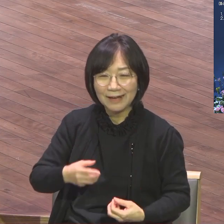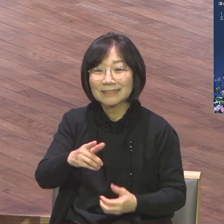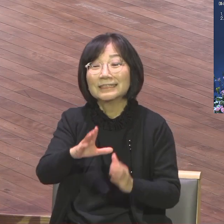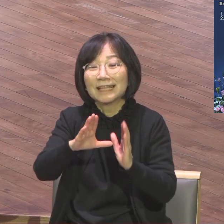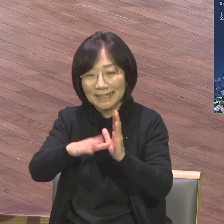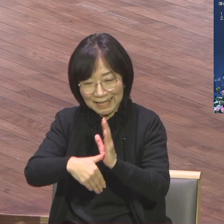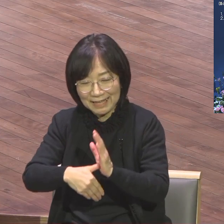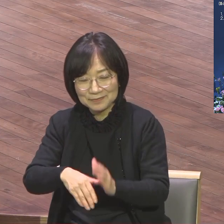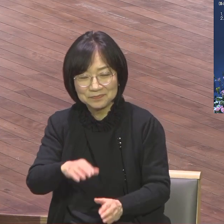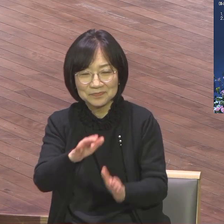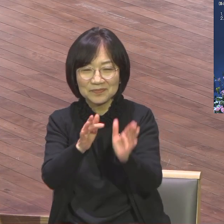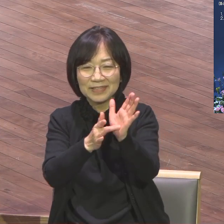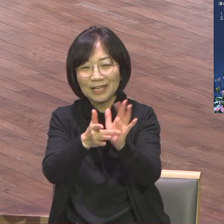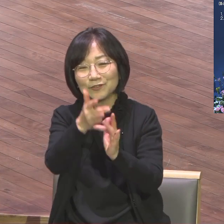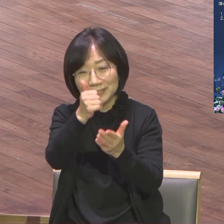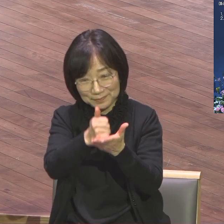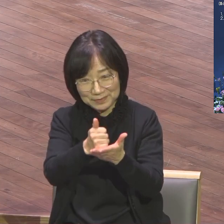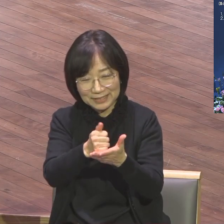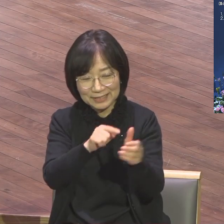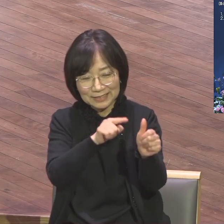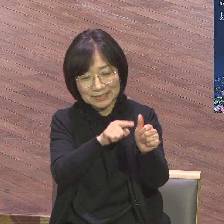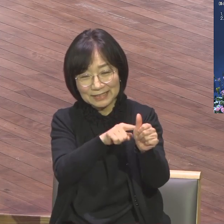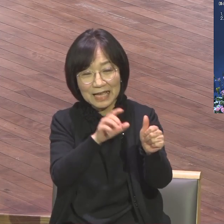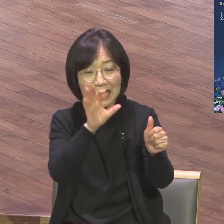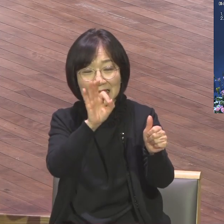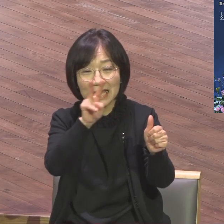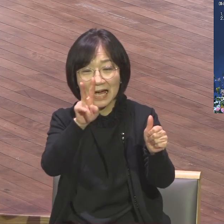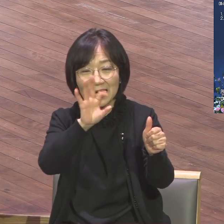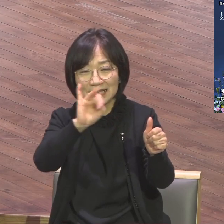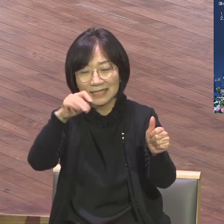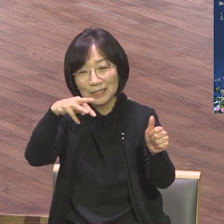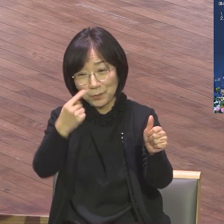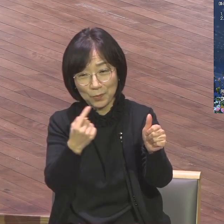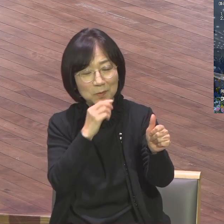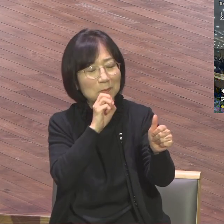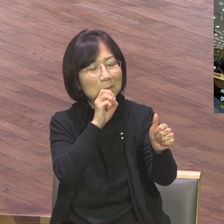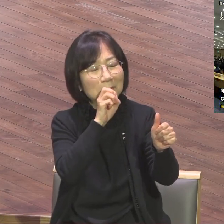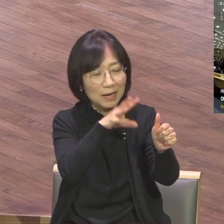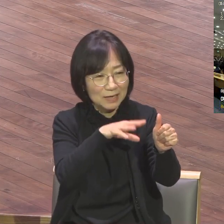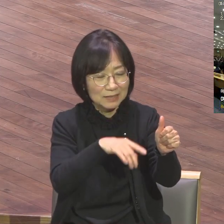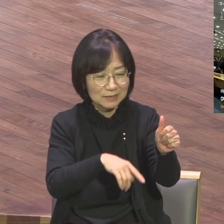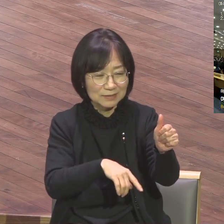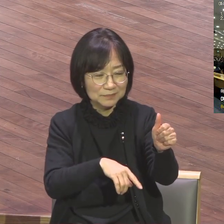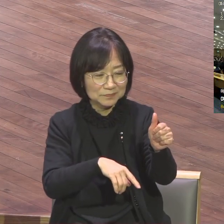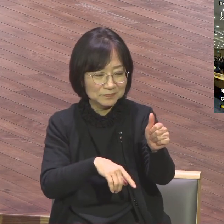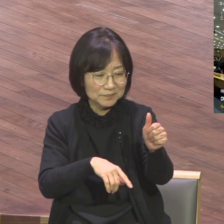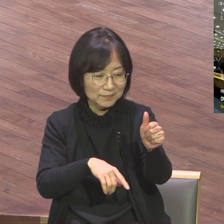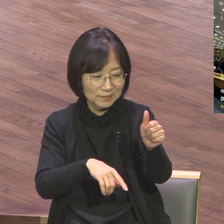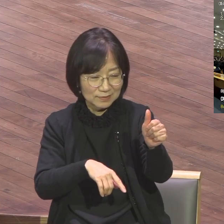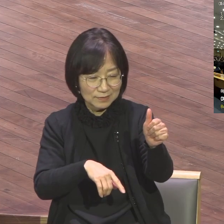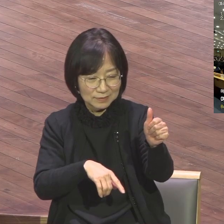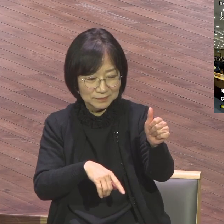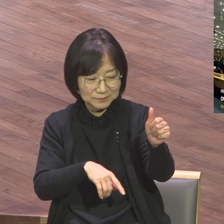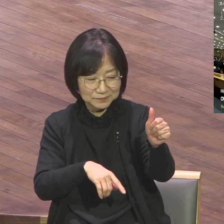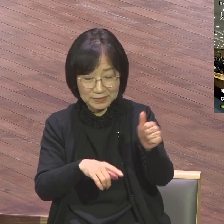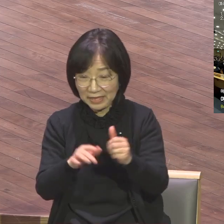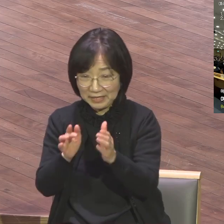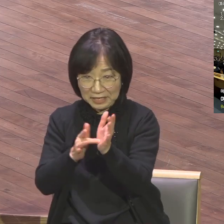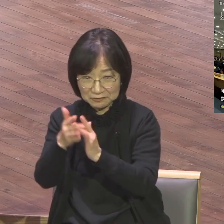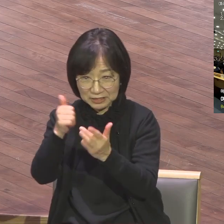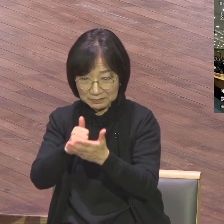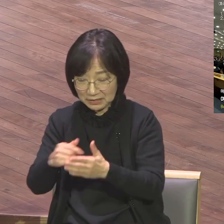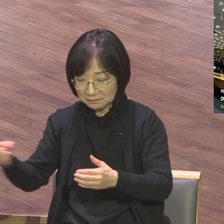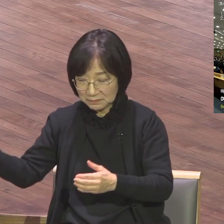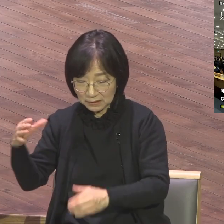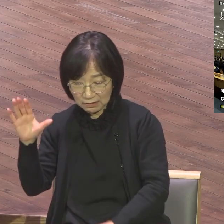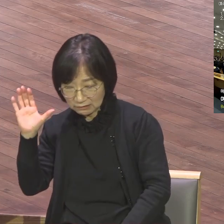예수님께서 야이로를 향해서 이렇게 말씀하십니다. 36절 예수께서 그 하는 말을 곁에서